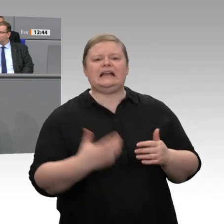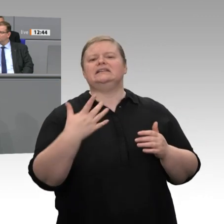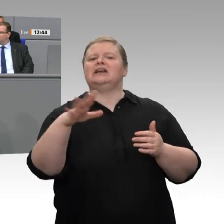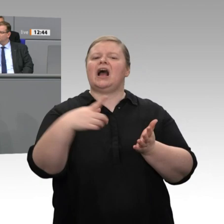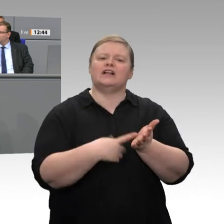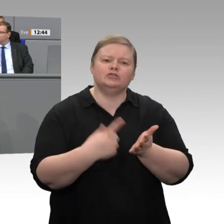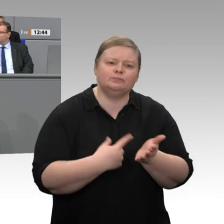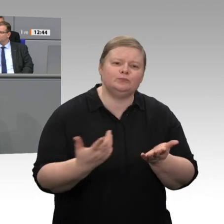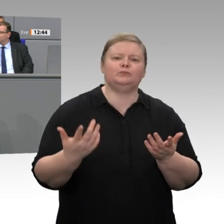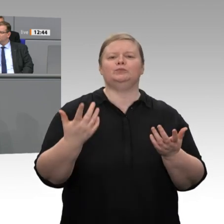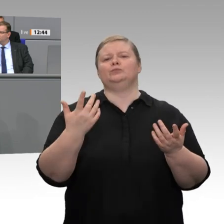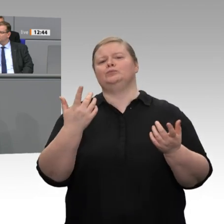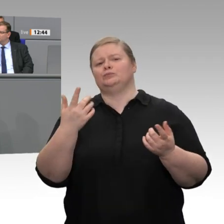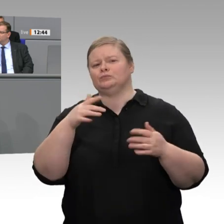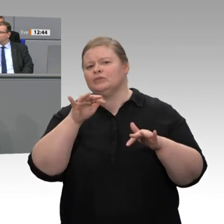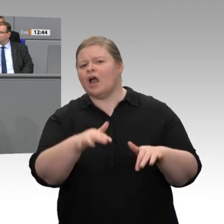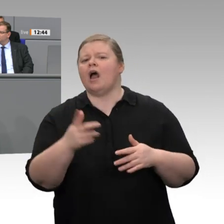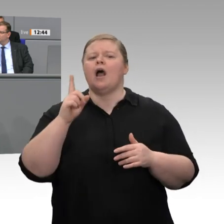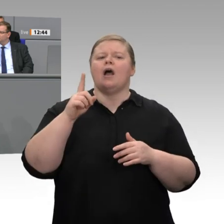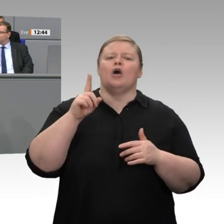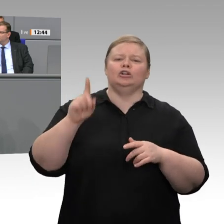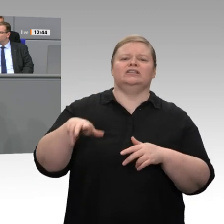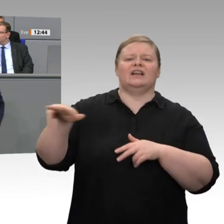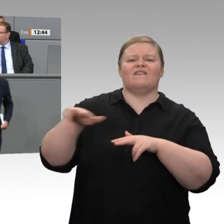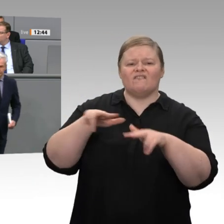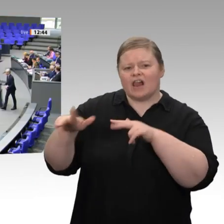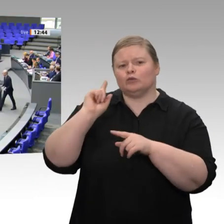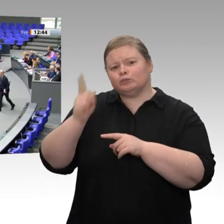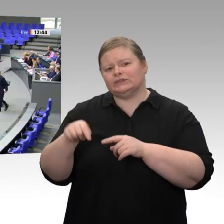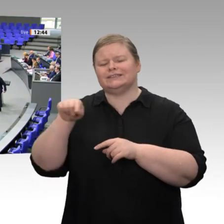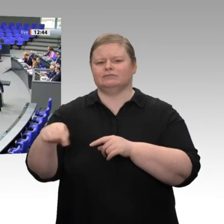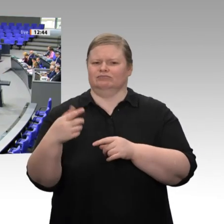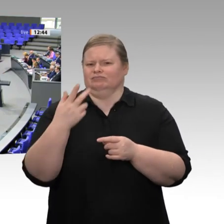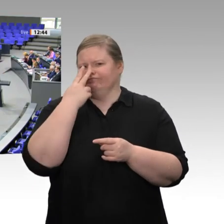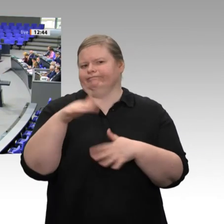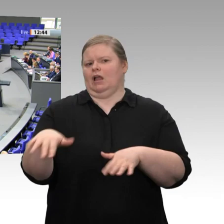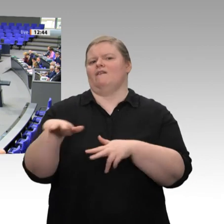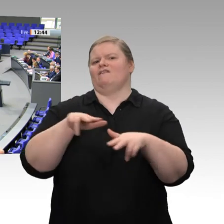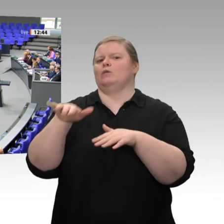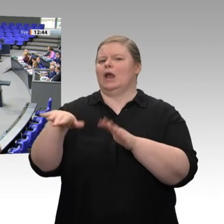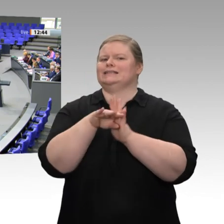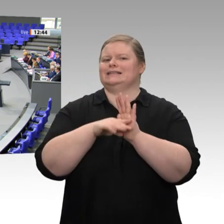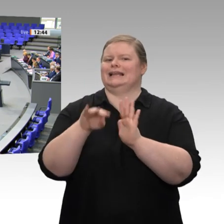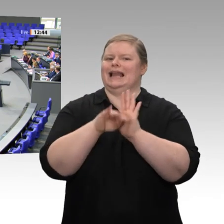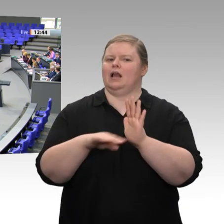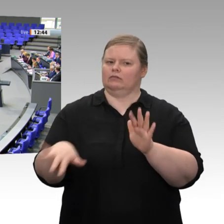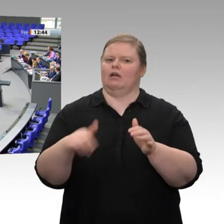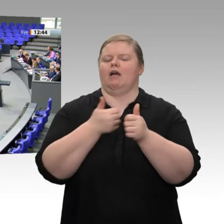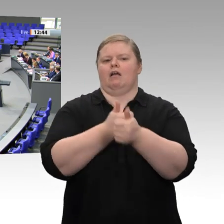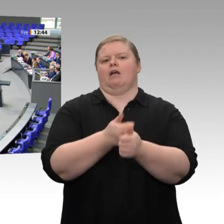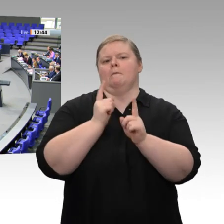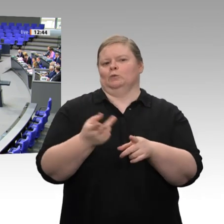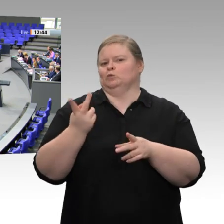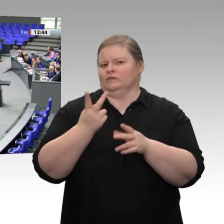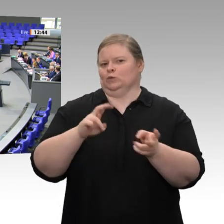Verwaltung ist in der Anwendung der gesetzlichen Regelungen gebunden. Vielen Dank, Herr Kollege Dr. Mittelberg.